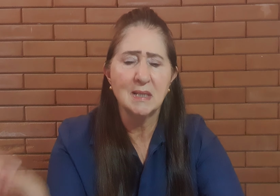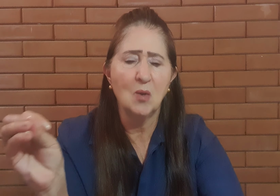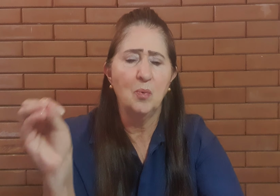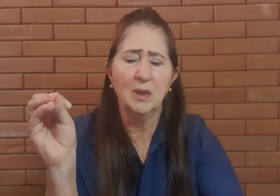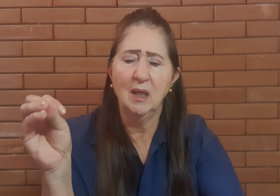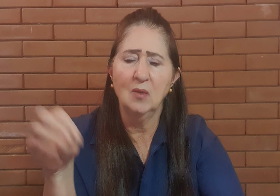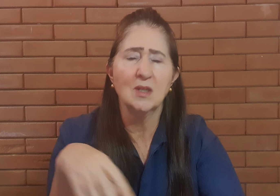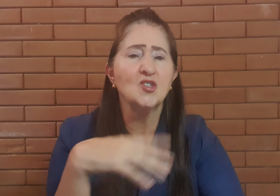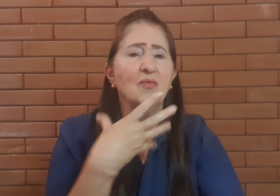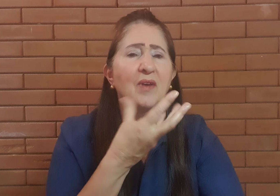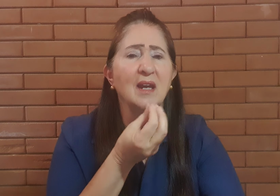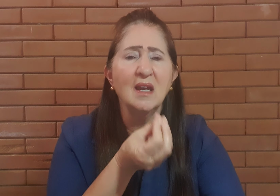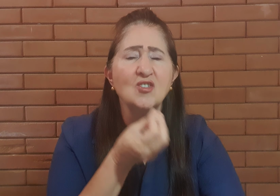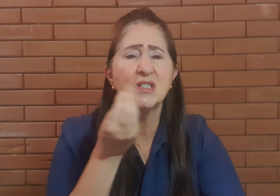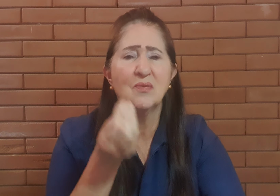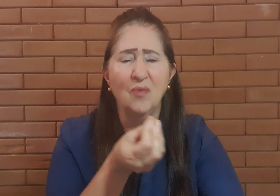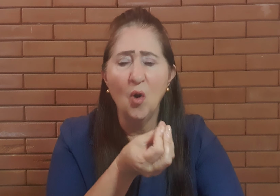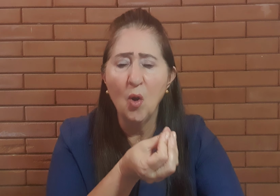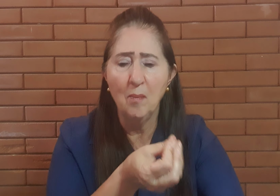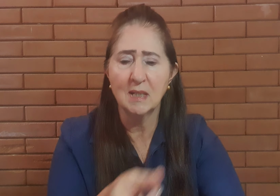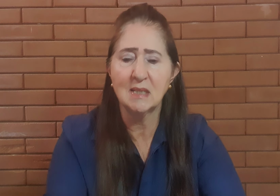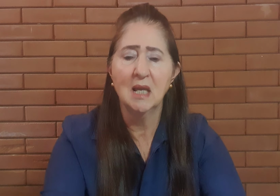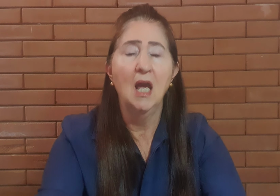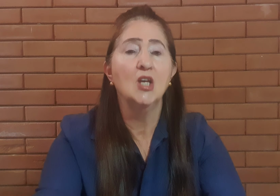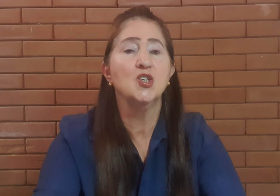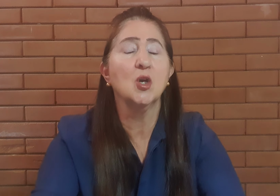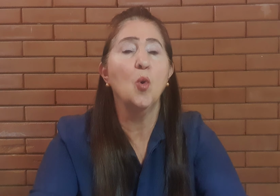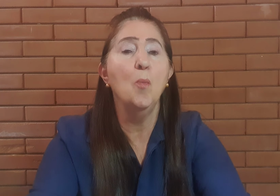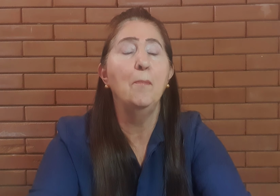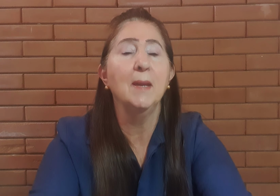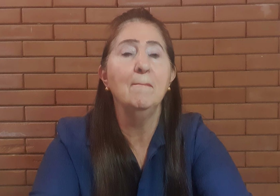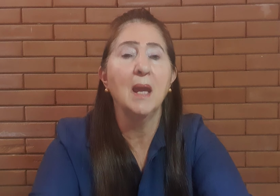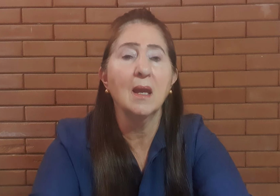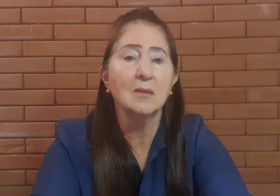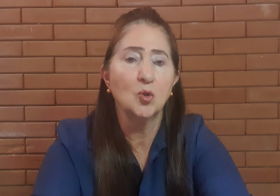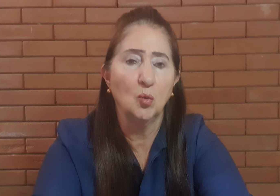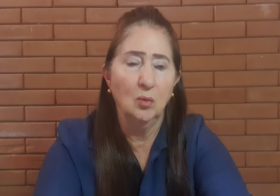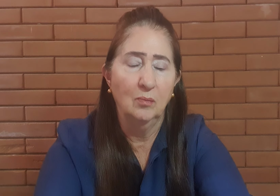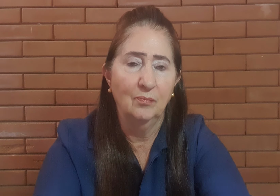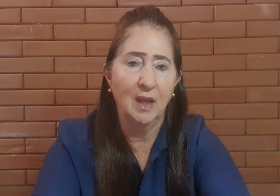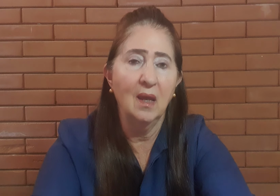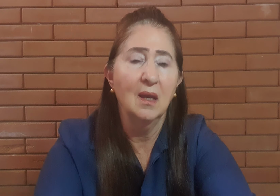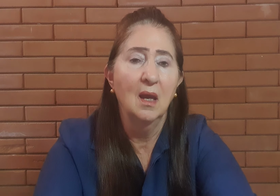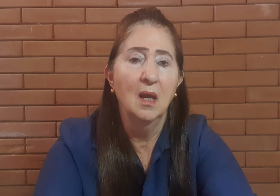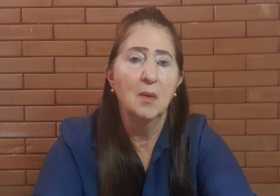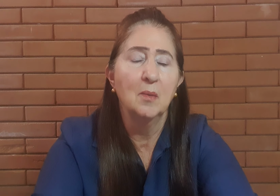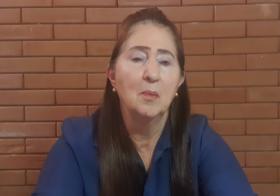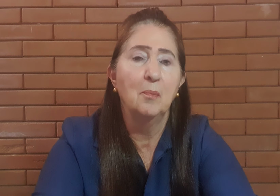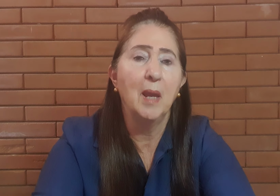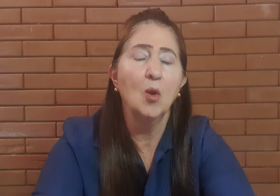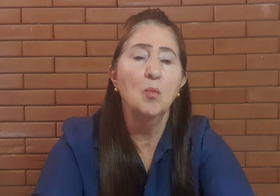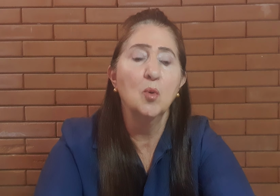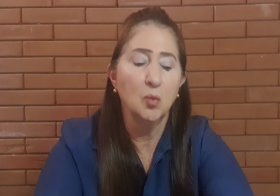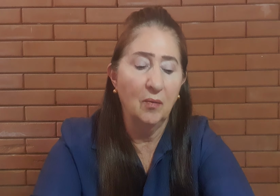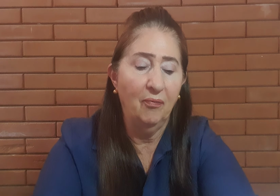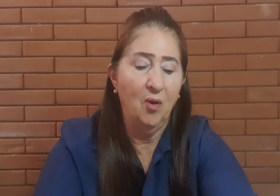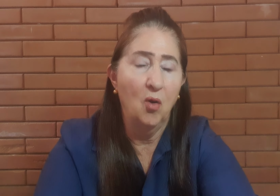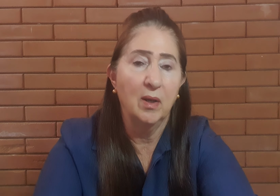um pouquinho nas diferentes formas de cumprimento, né? Pelo mundo afora.